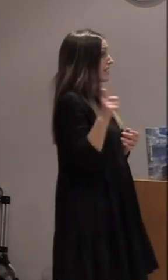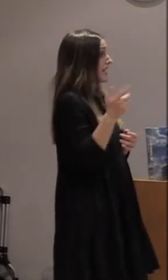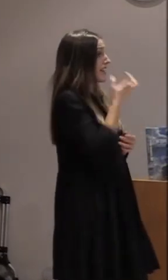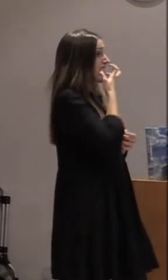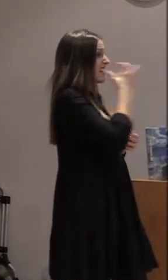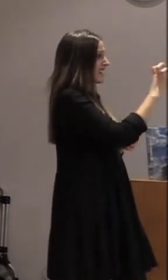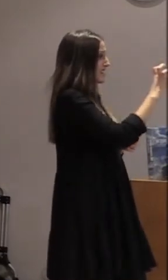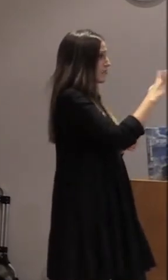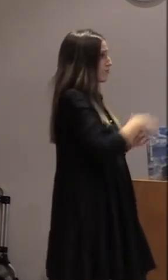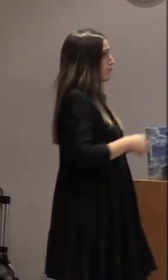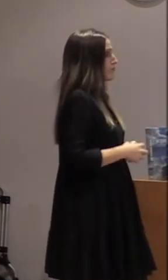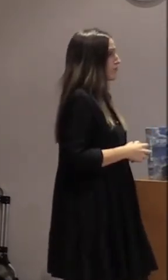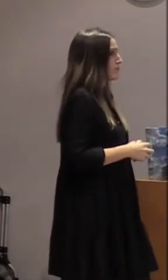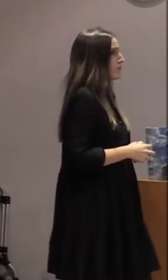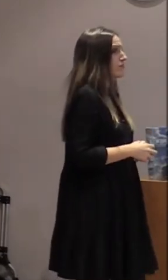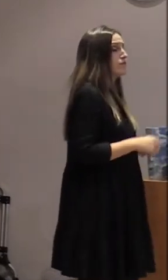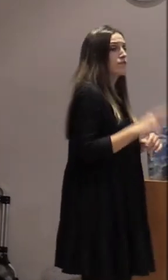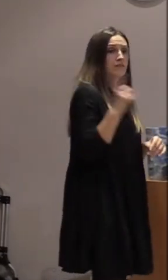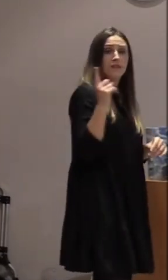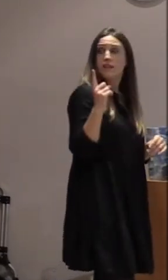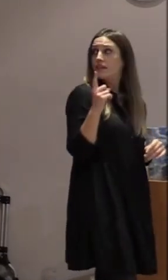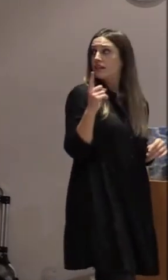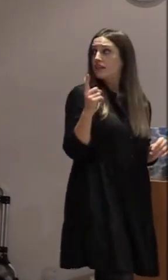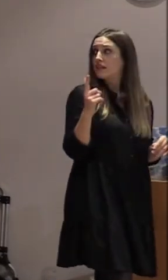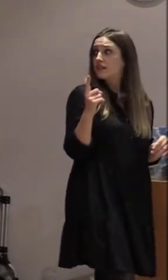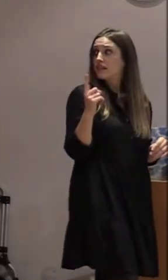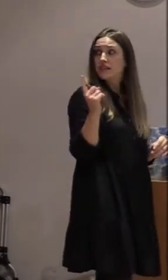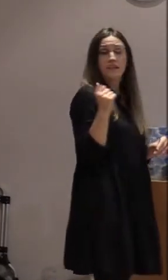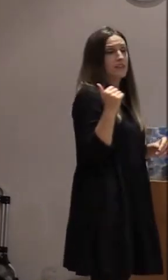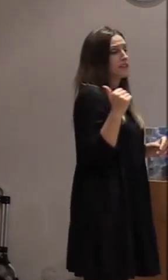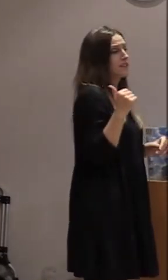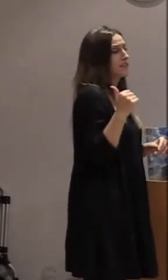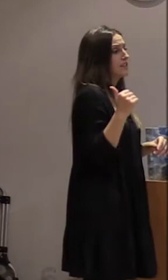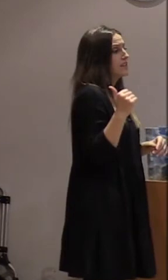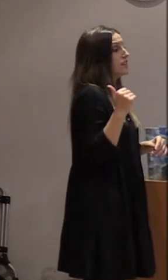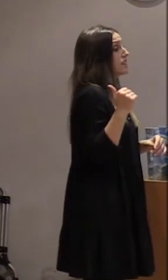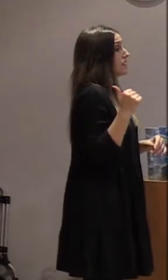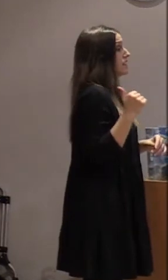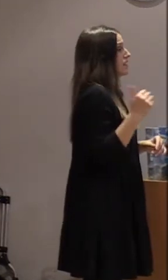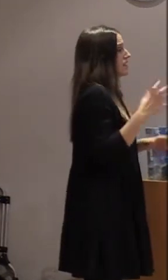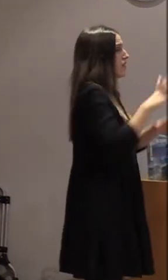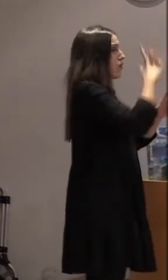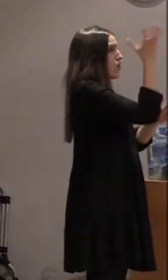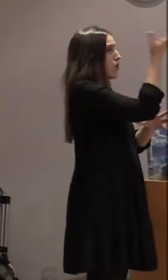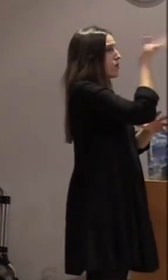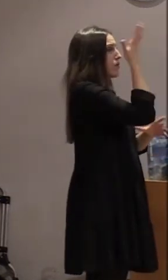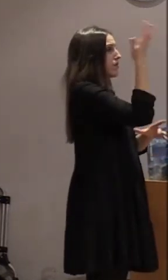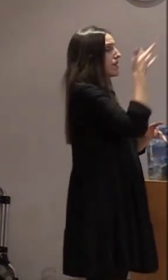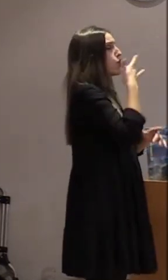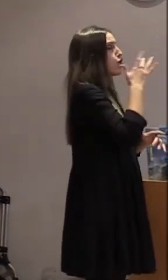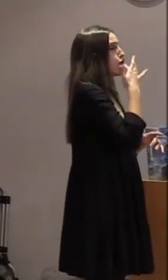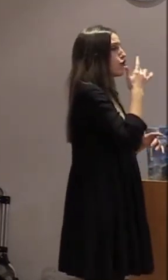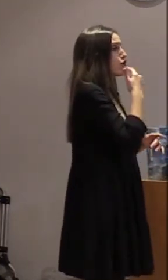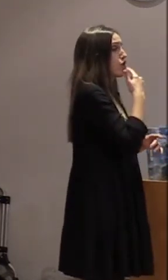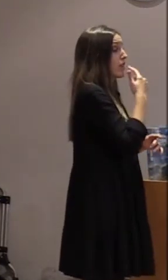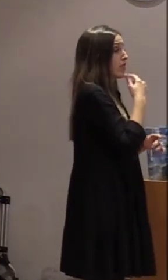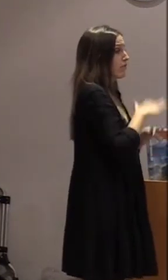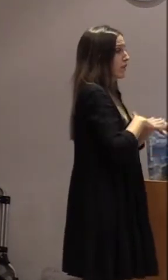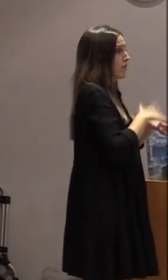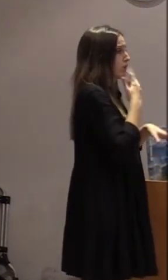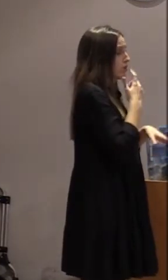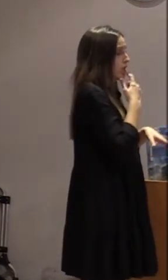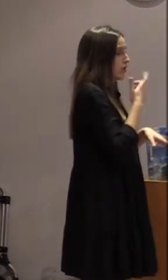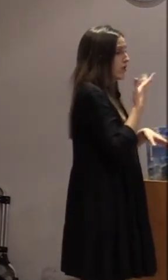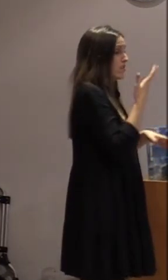Grinch. En este caso, pues aparecen esos cielos rojizos, lo que os he dicho antes, y hace unos